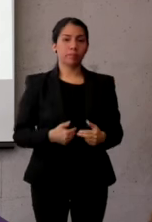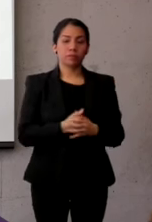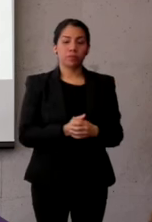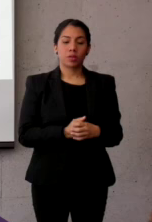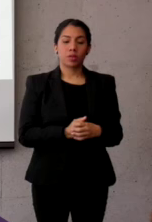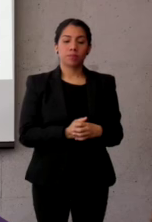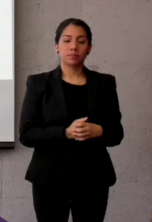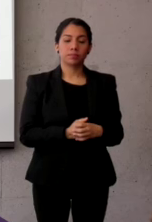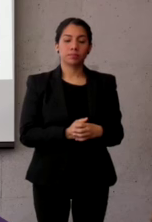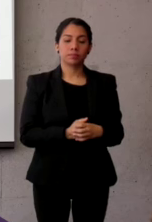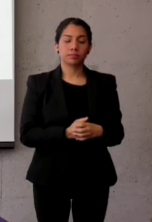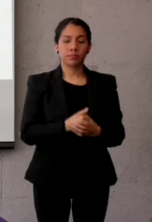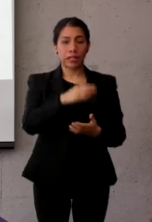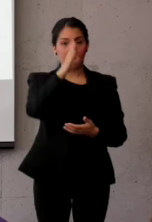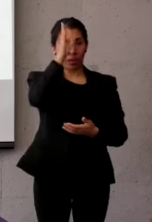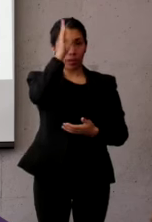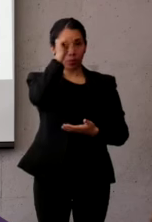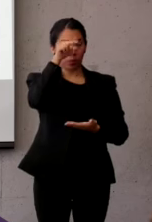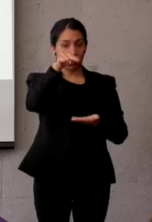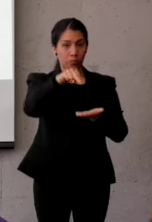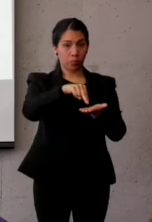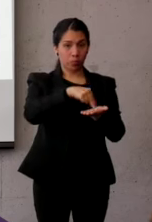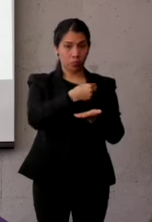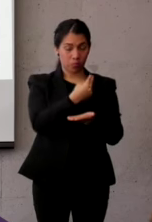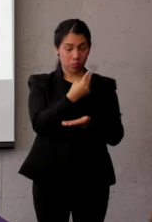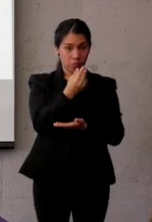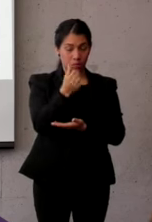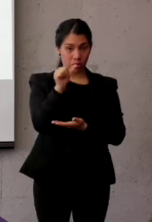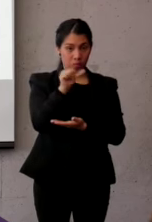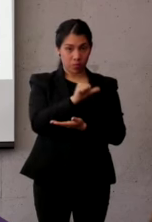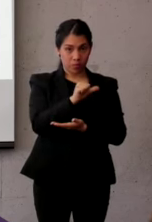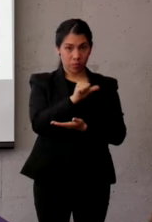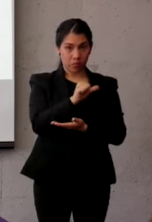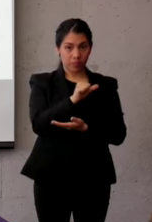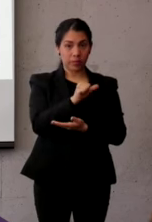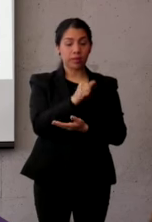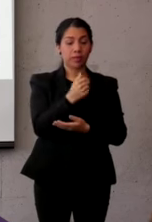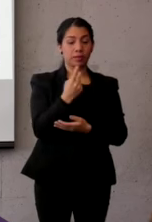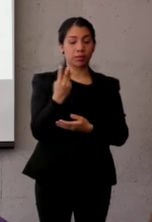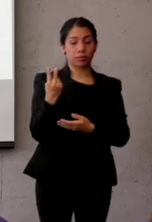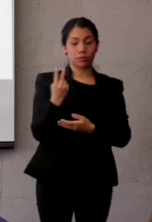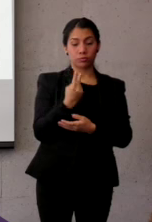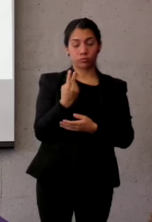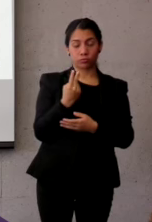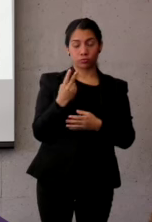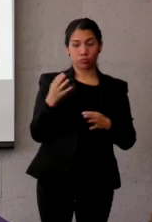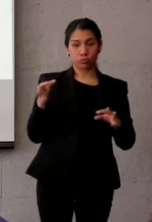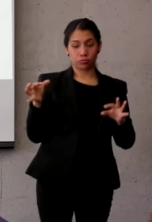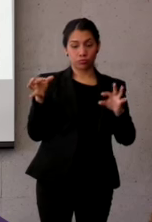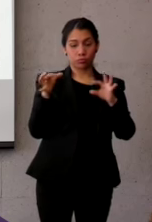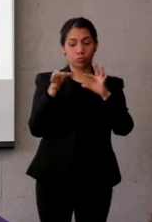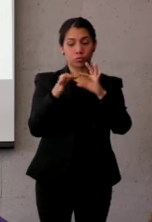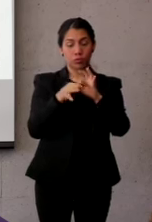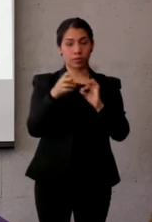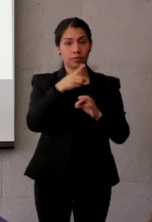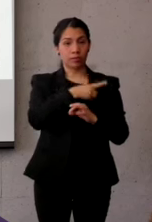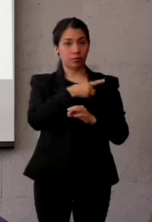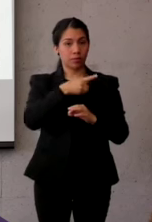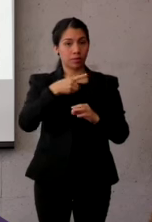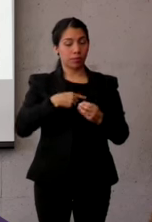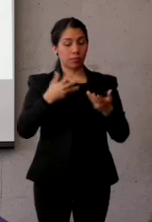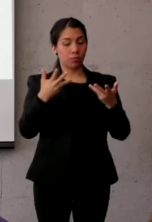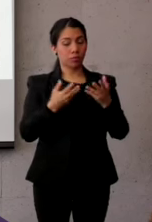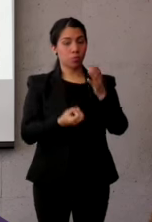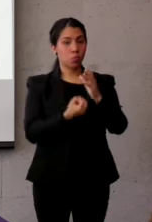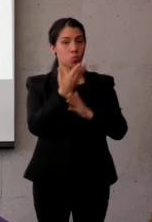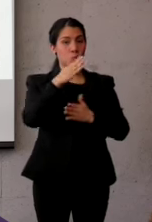El convenio marco que firmamos este día impulsa a ambas instituciones a programar y ejecutar estrategias